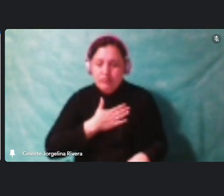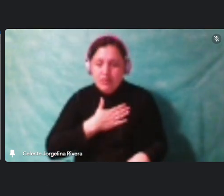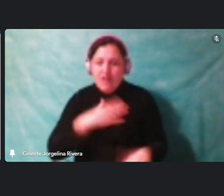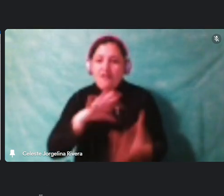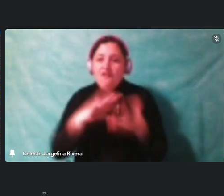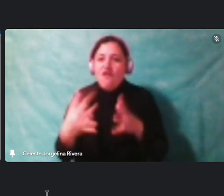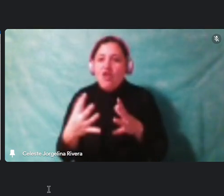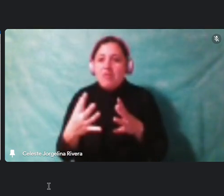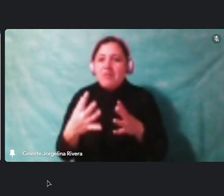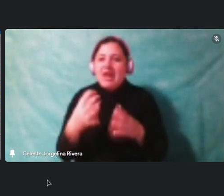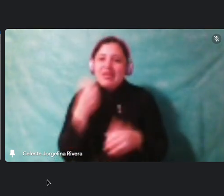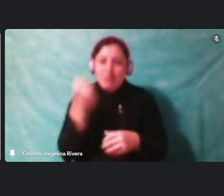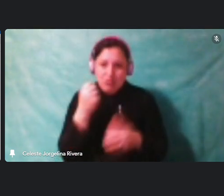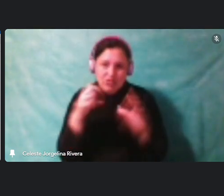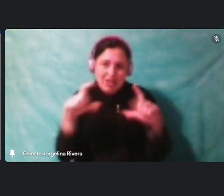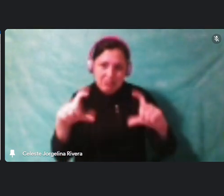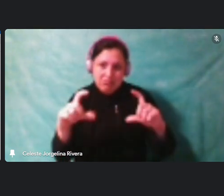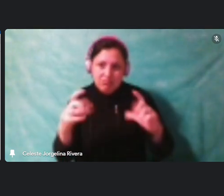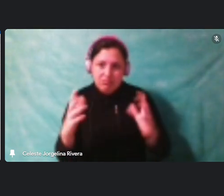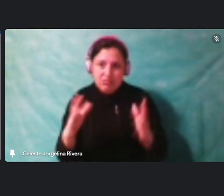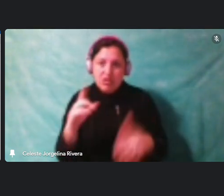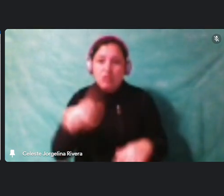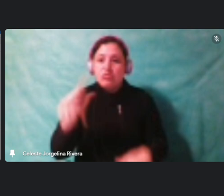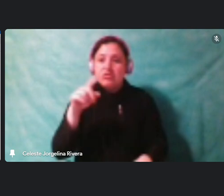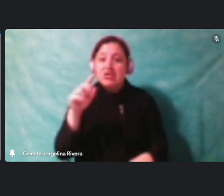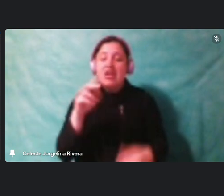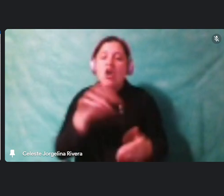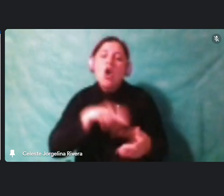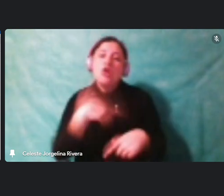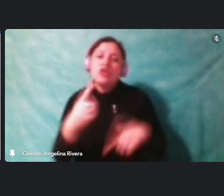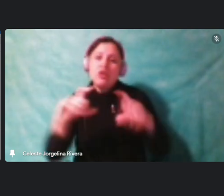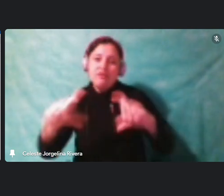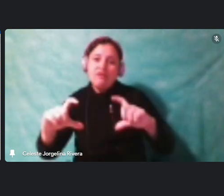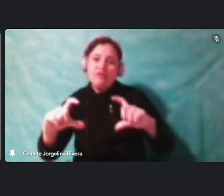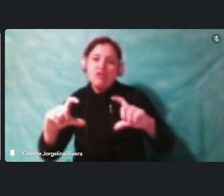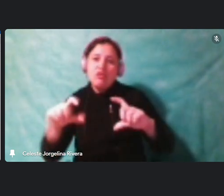Bien, ¿qué otra parte tienen? ¿Qué otro bloque?